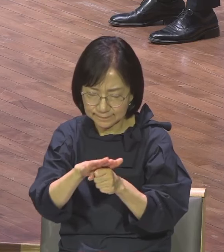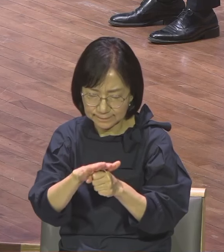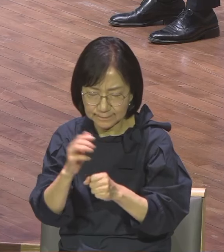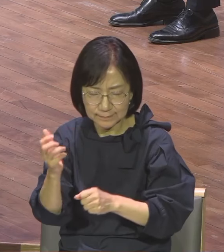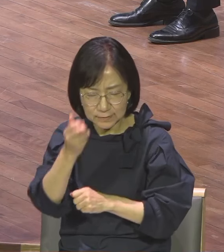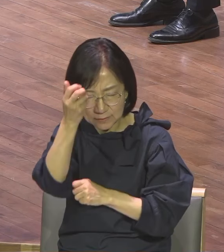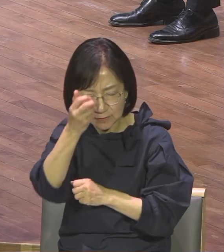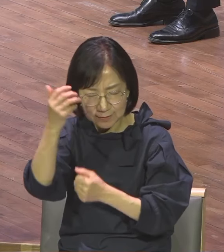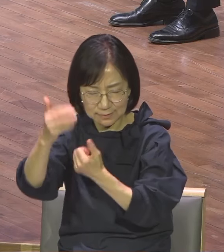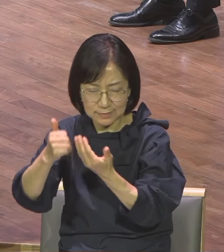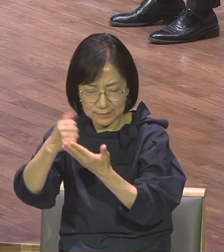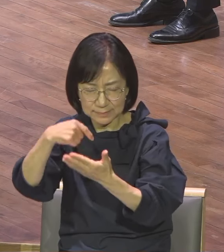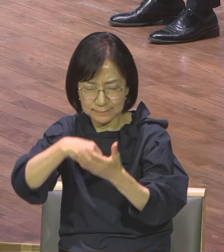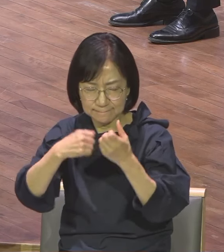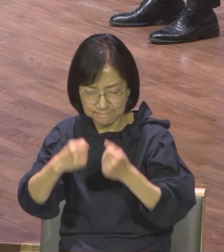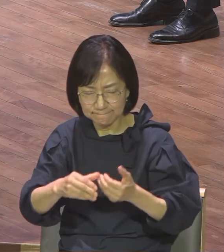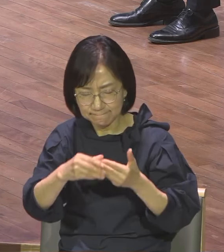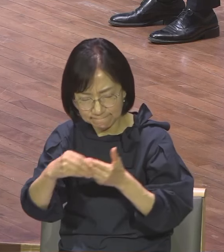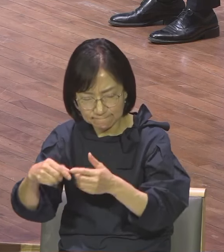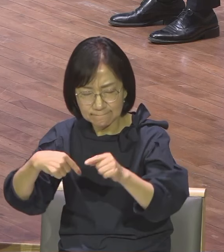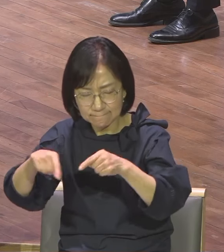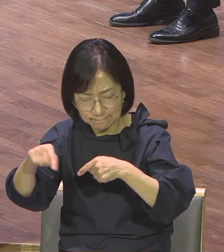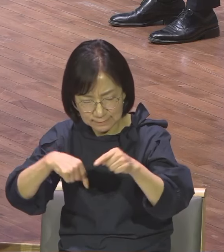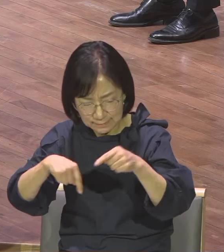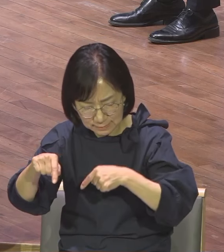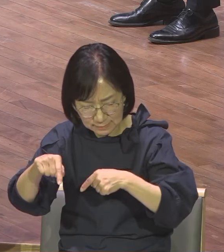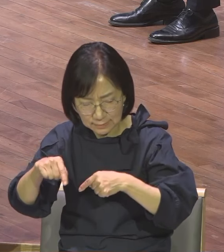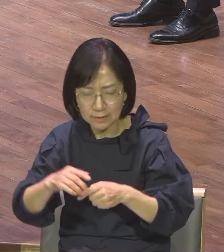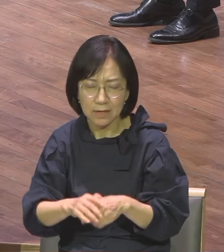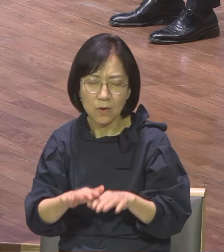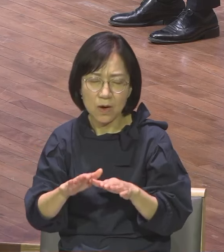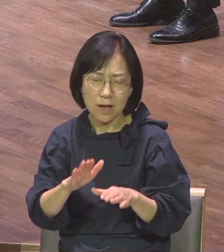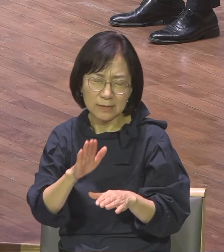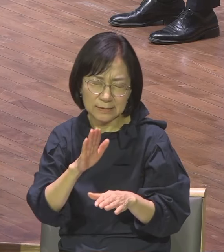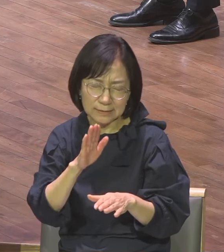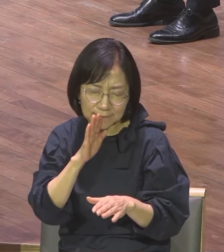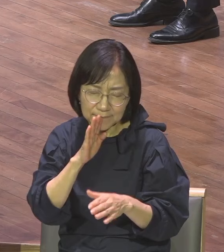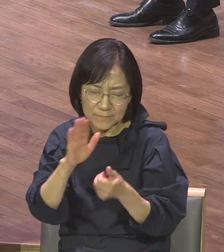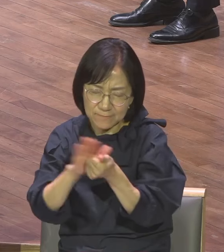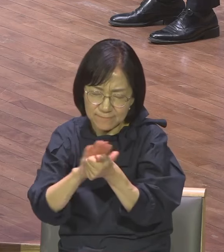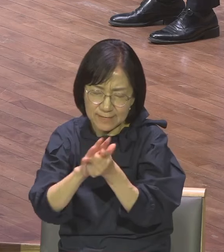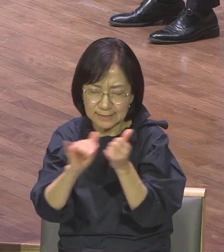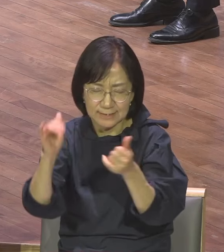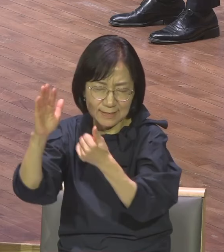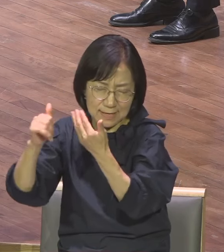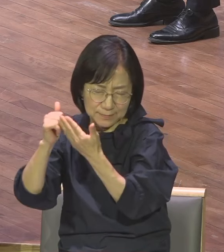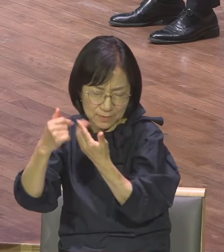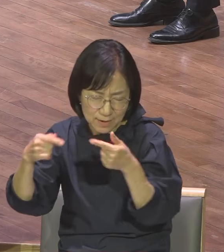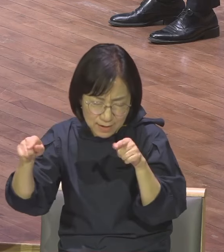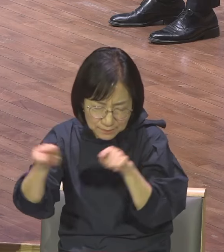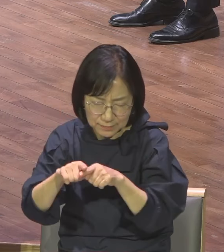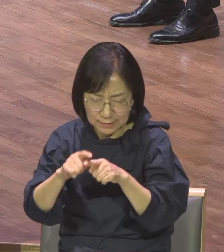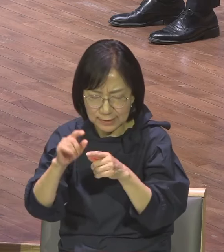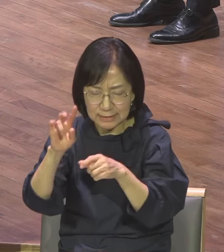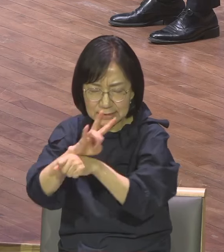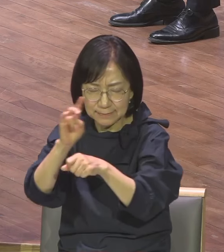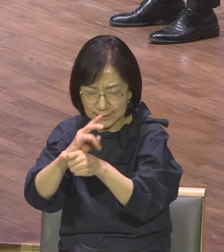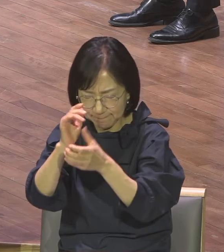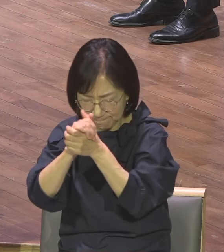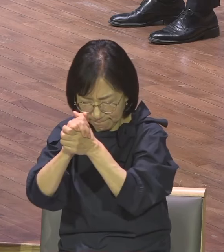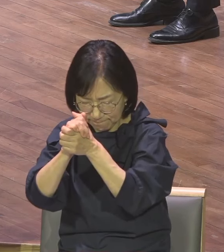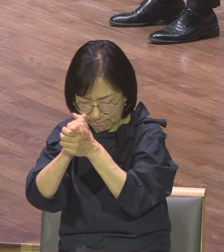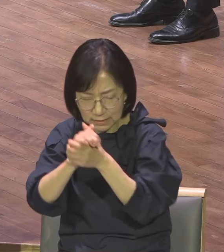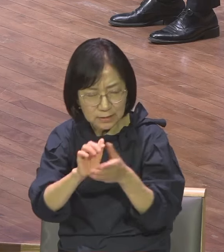내주인도 역사 교통하심이 참된 위로자 되신 성삼위 하나님과 24시 소통하며 동반자 의식을 통해 모든 불신 영혼들에게 참